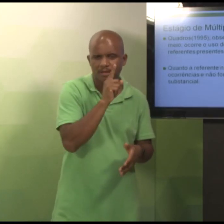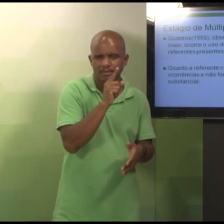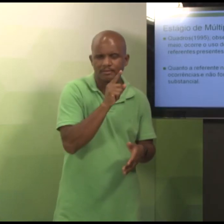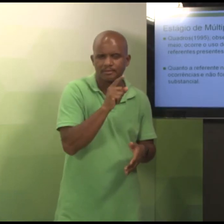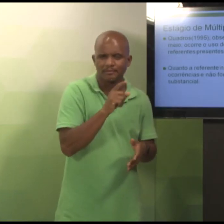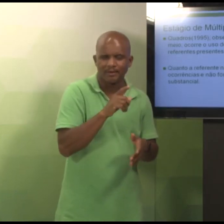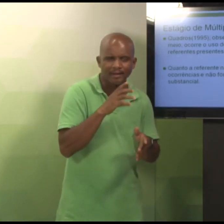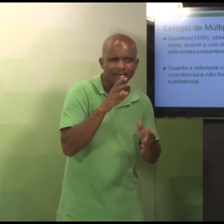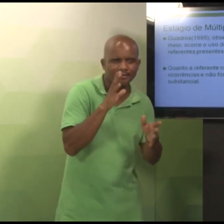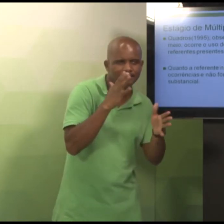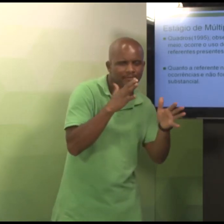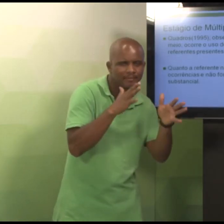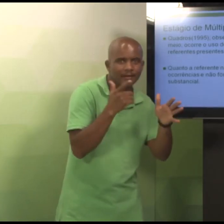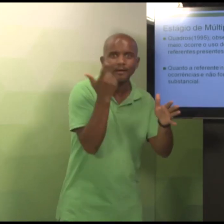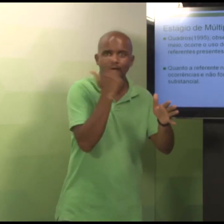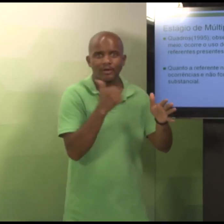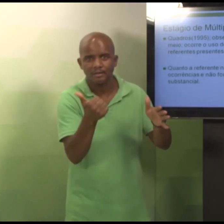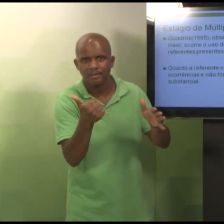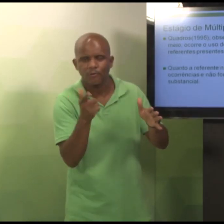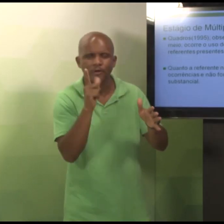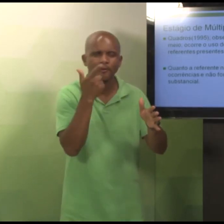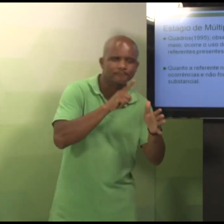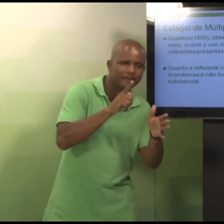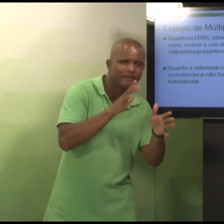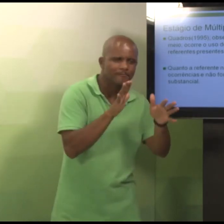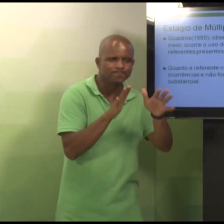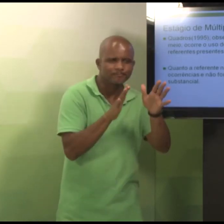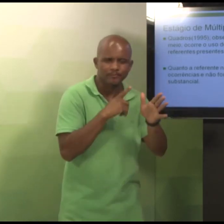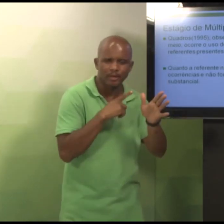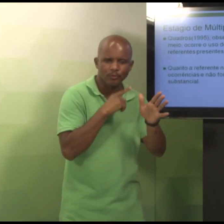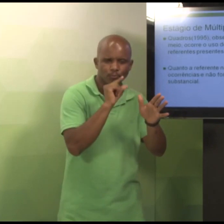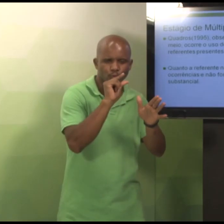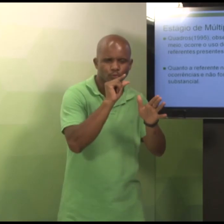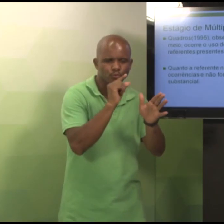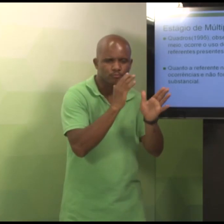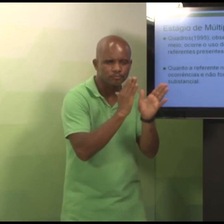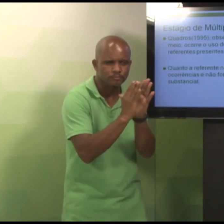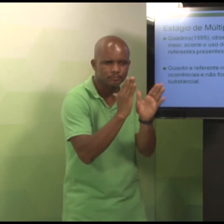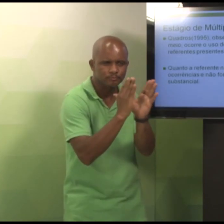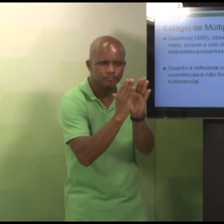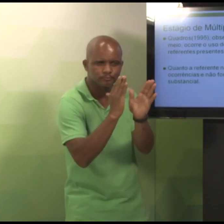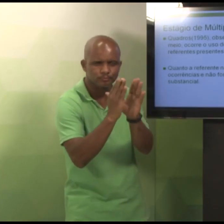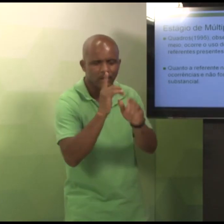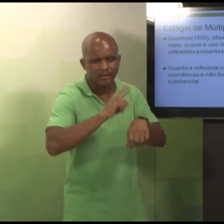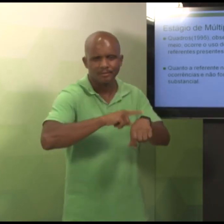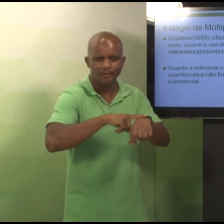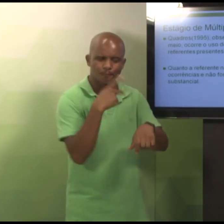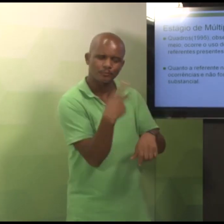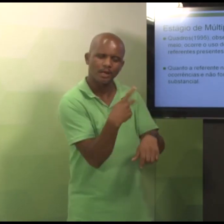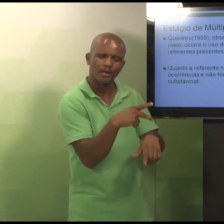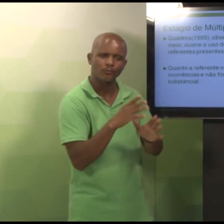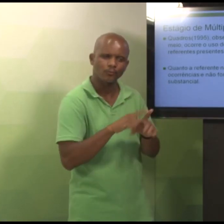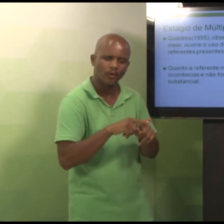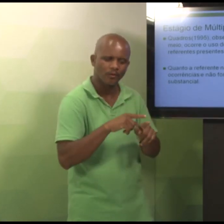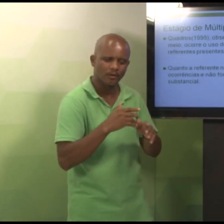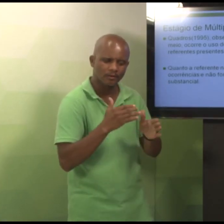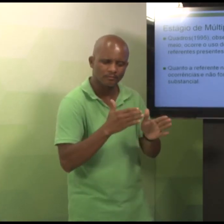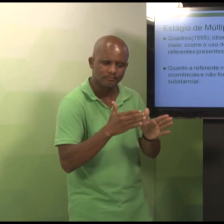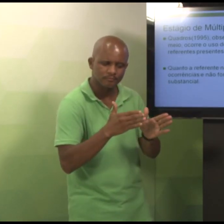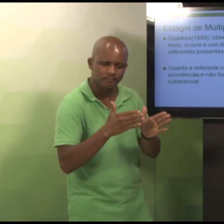E isso com o referente presente. Quando o referente está ausente, há ainda algumas falhas. Não